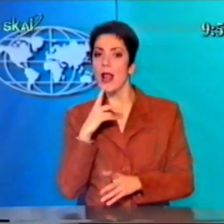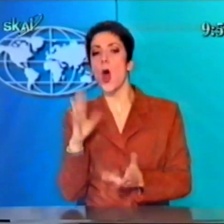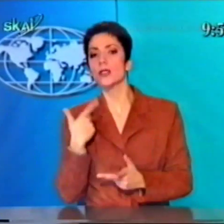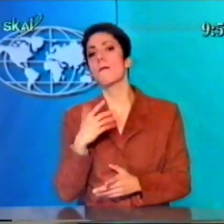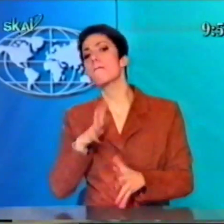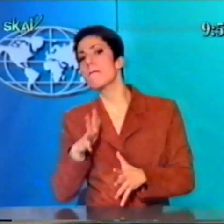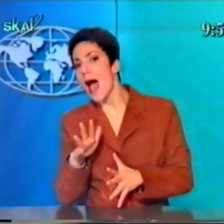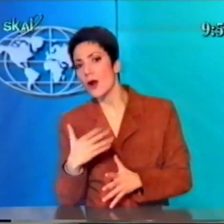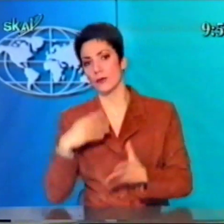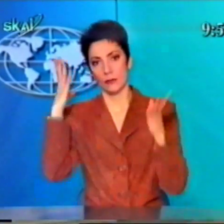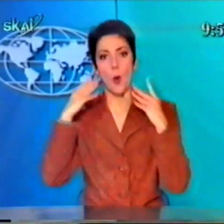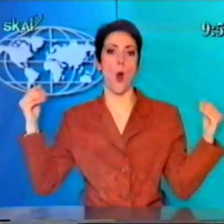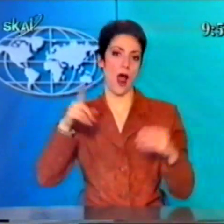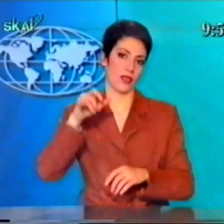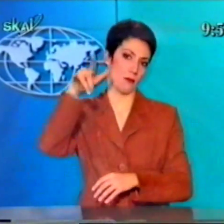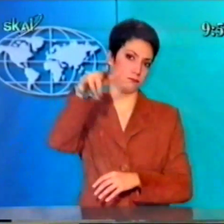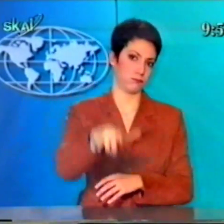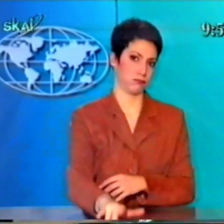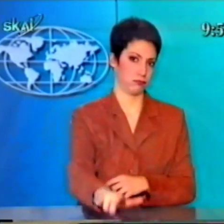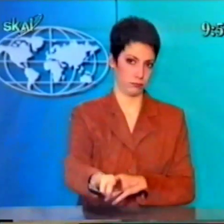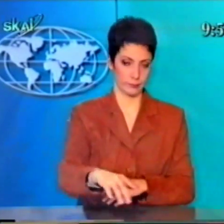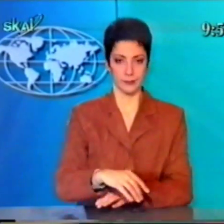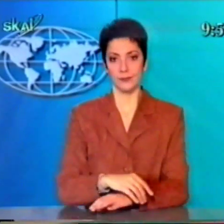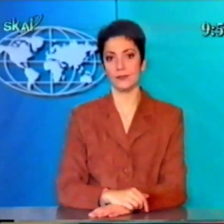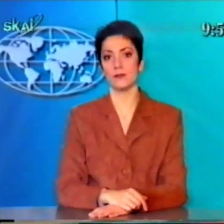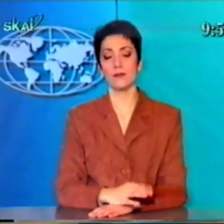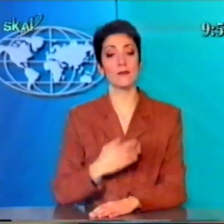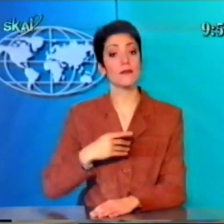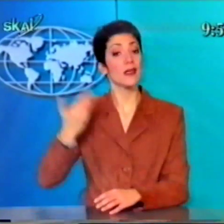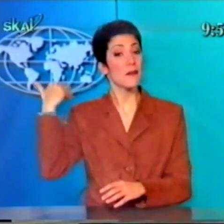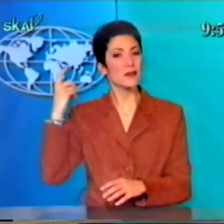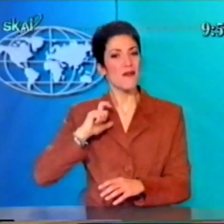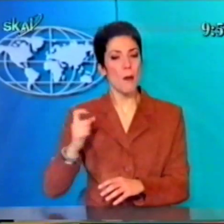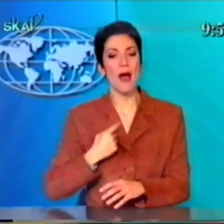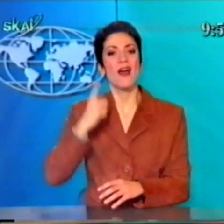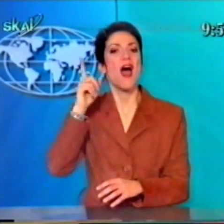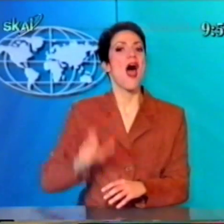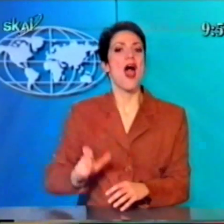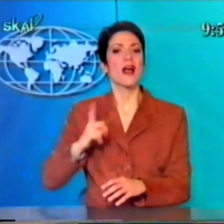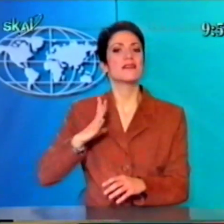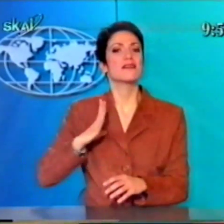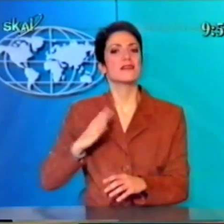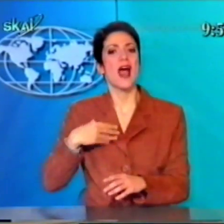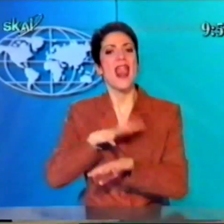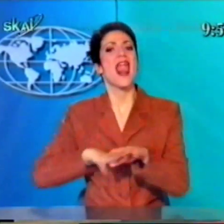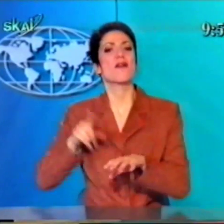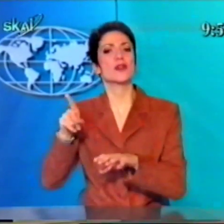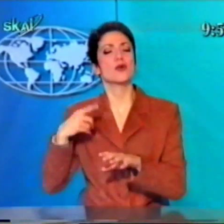Ο νεαρός ναυτικός που δολοφόνησε την πανέμορφη Αμερικανίδα δεν είναι ψυχασθενής. Το είπε κατηγορηματικά το